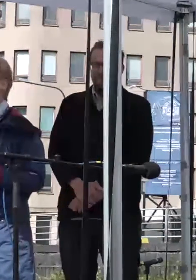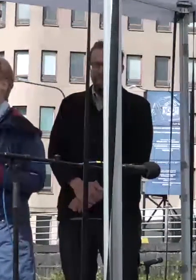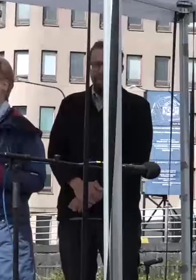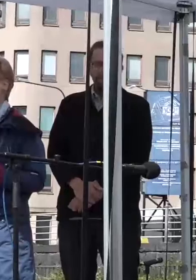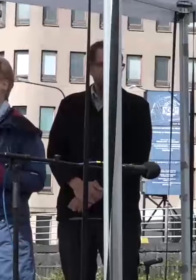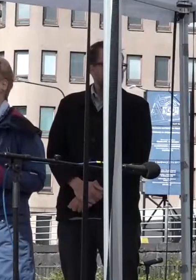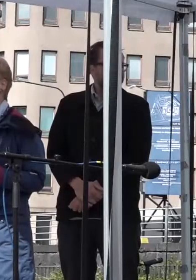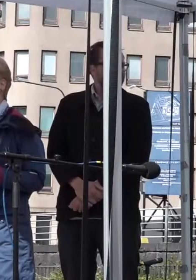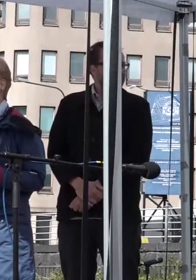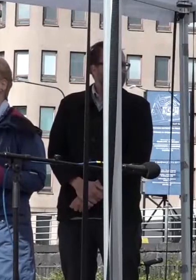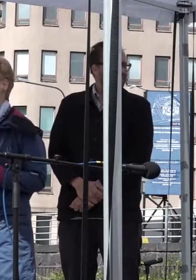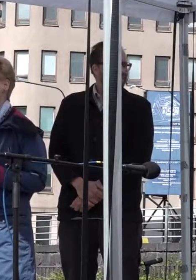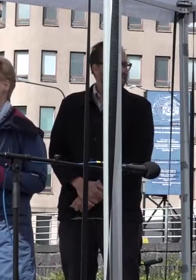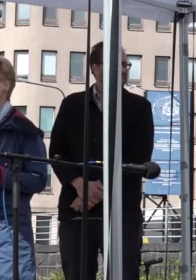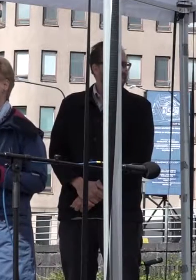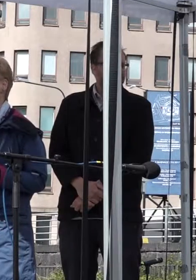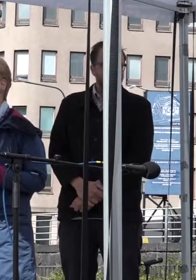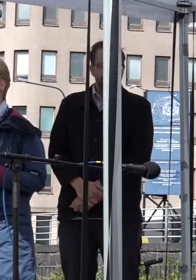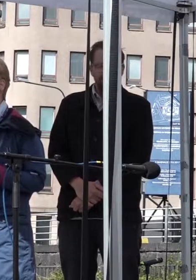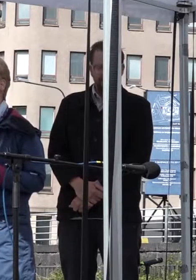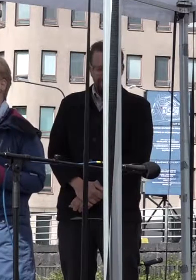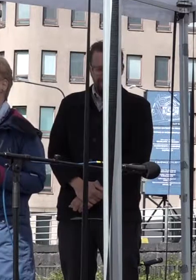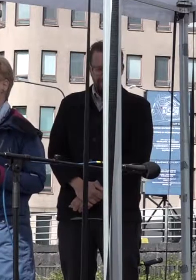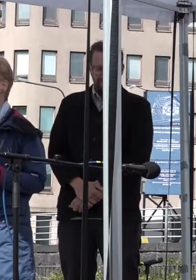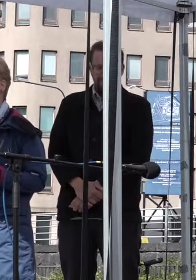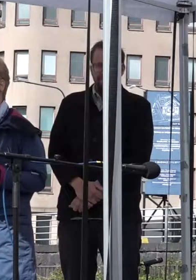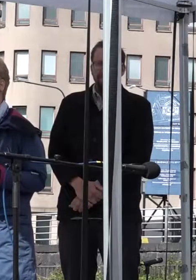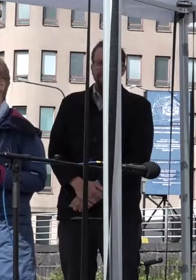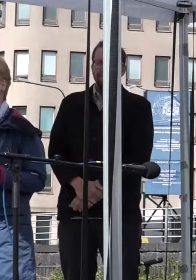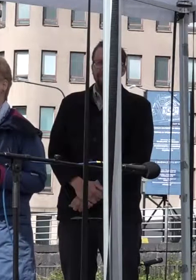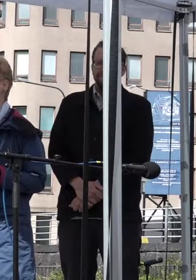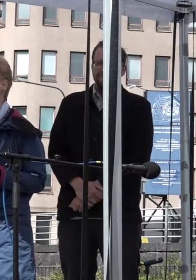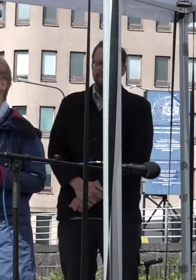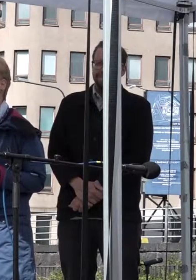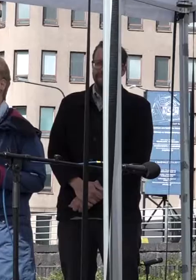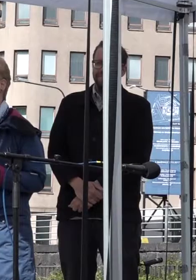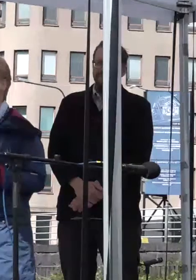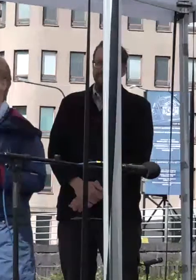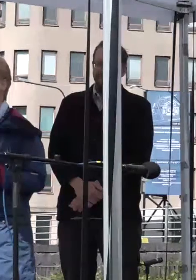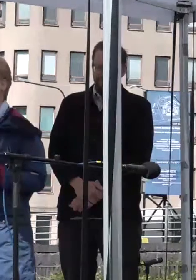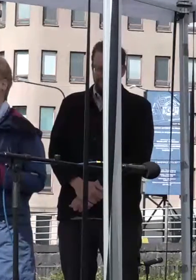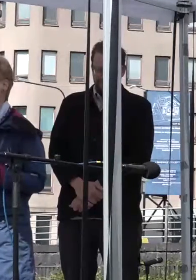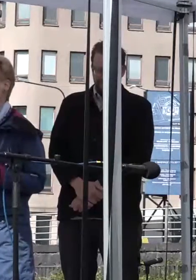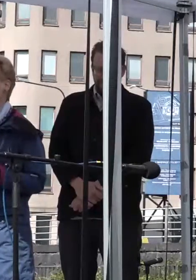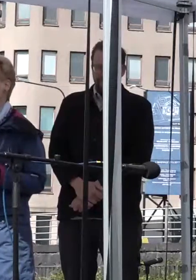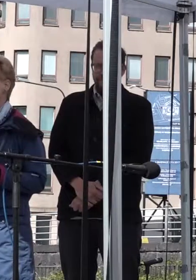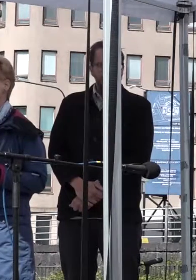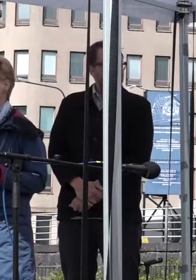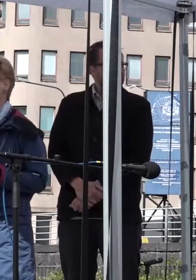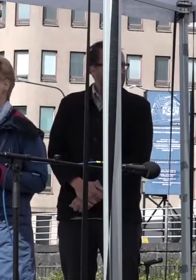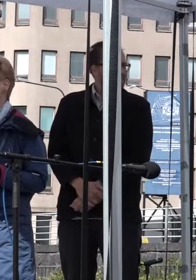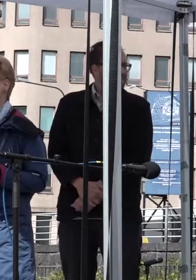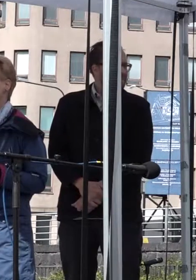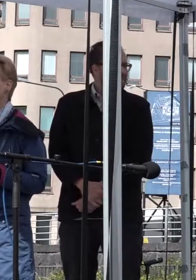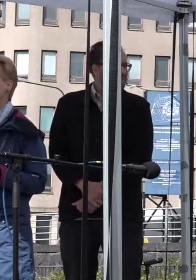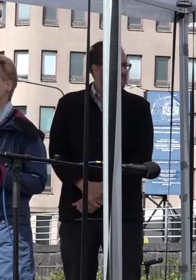Kalle puhui siitä, että maanantaina kaikki ei ole ihan vielä toisin, mutta kenties sitten 10 vuoden päästä. Ja mä haluaisin sanoa muutaman